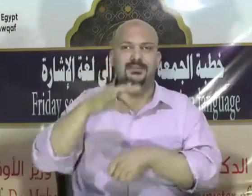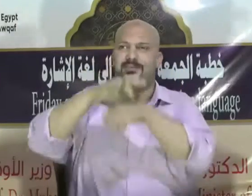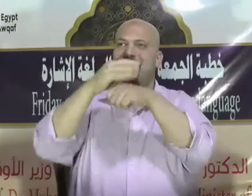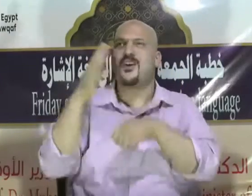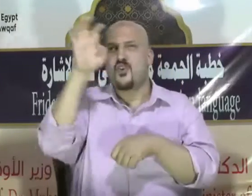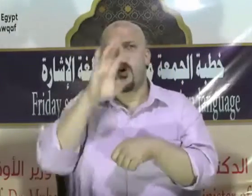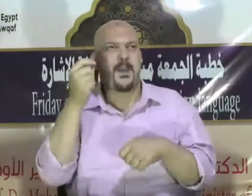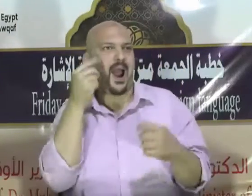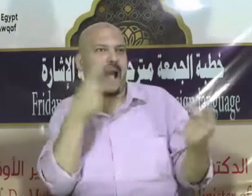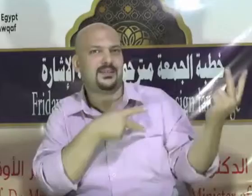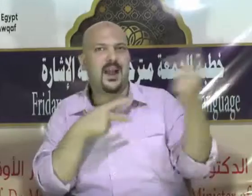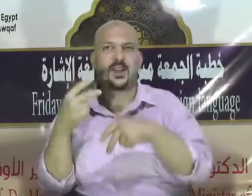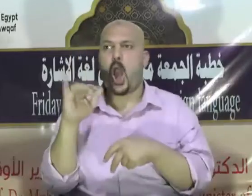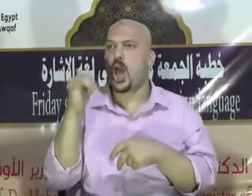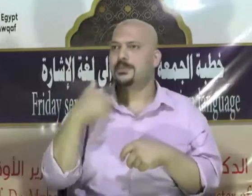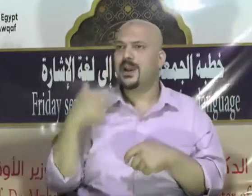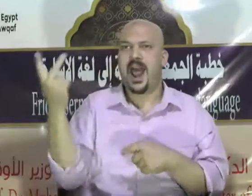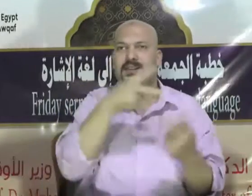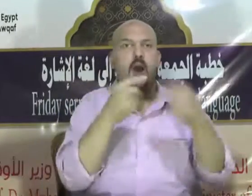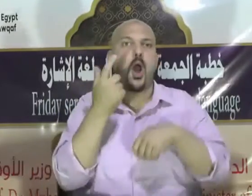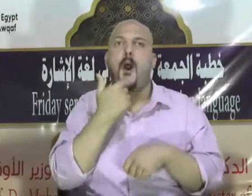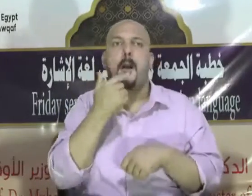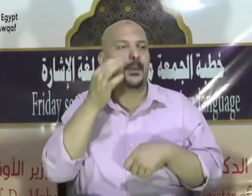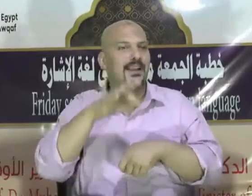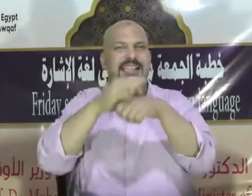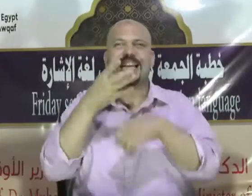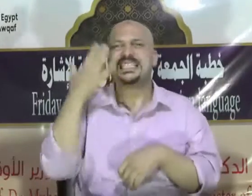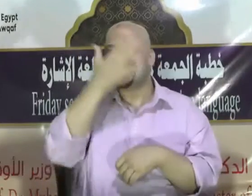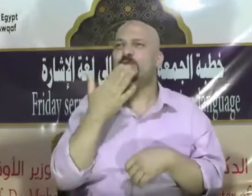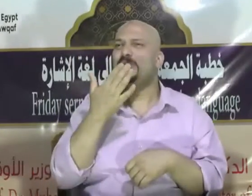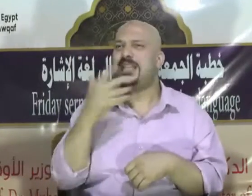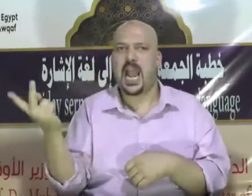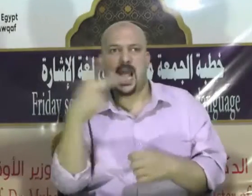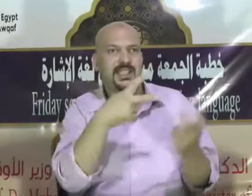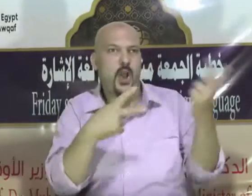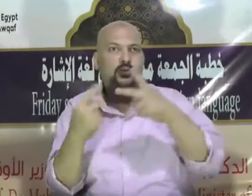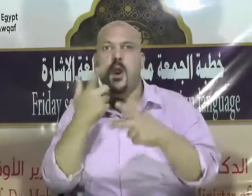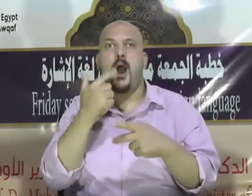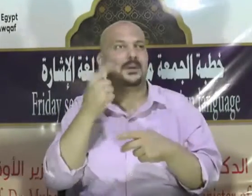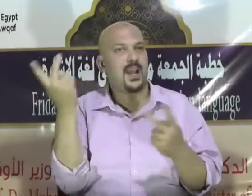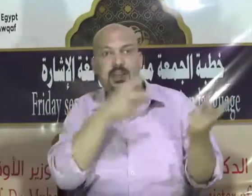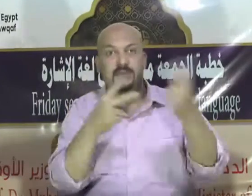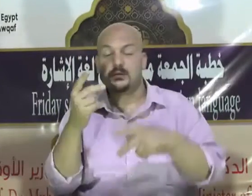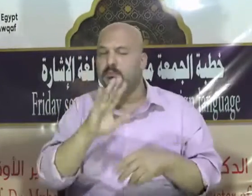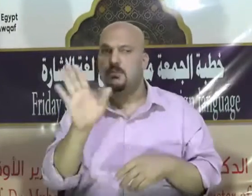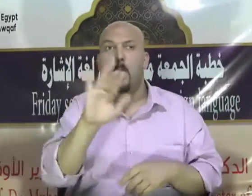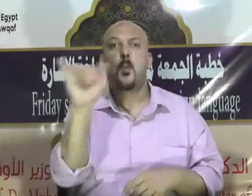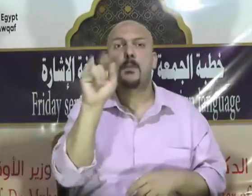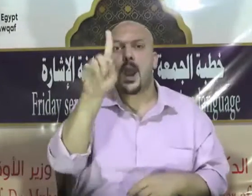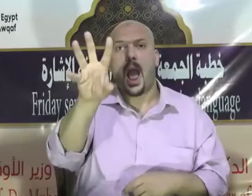على عربي، ولا لأحمر على أسود، ولا أسود على أحمر، إلا بالتقوى،